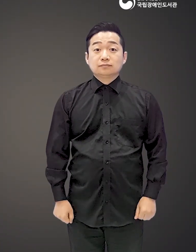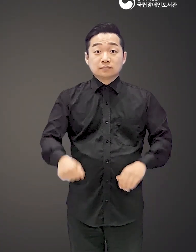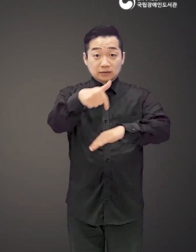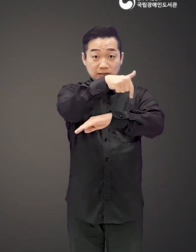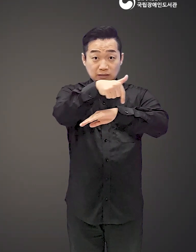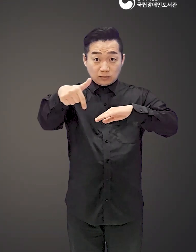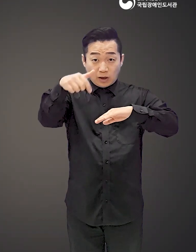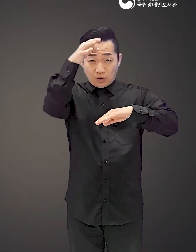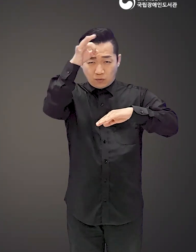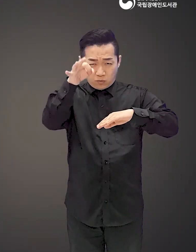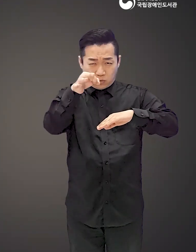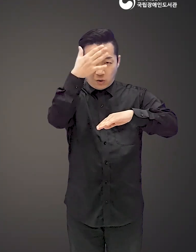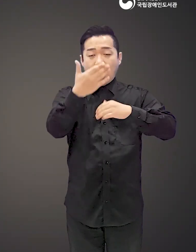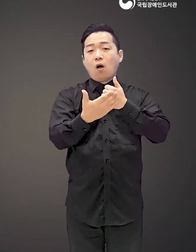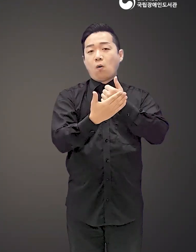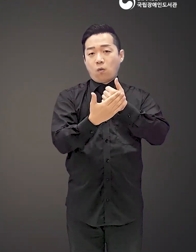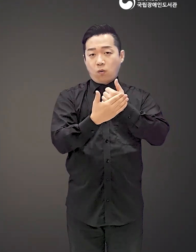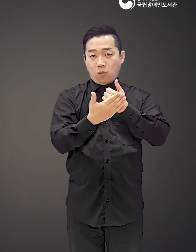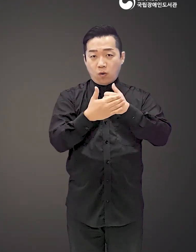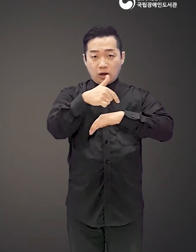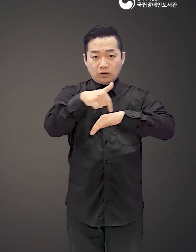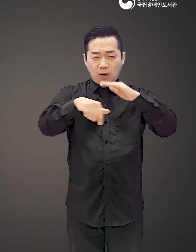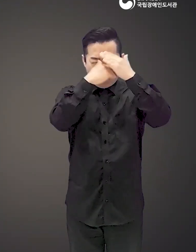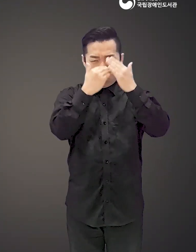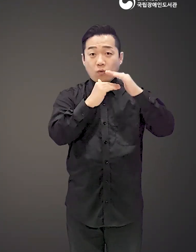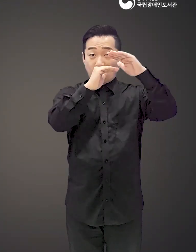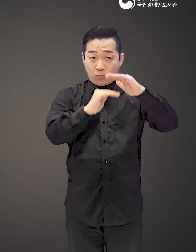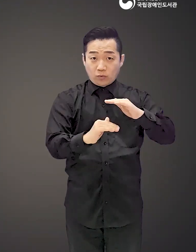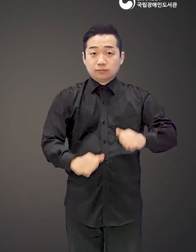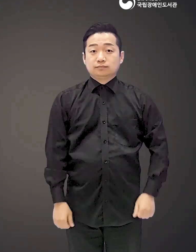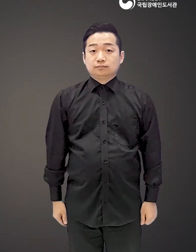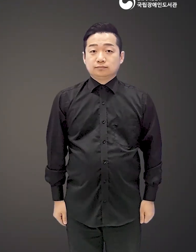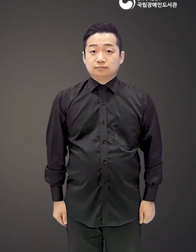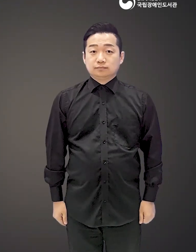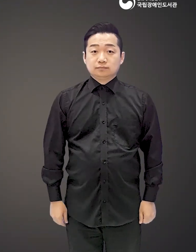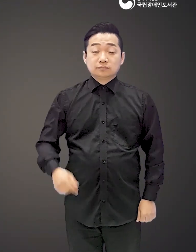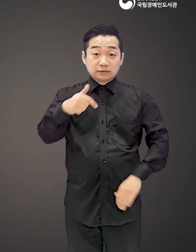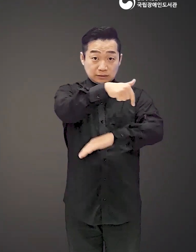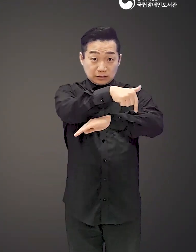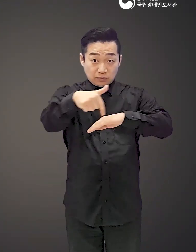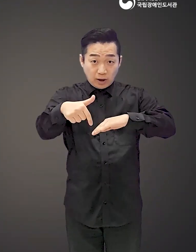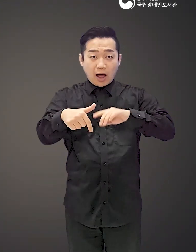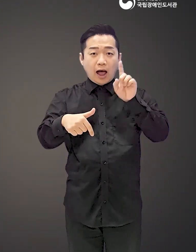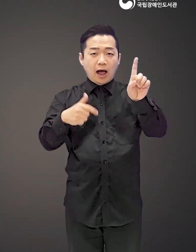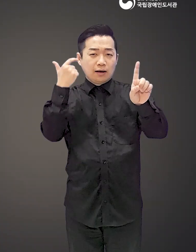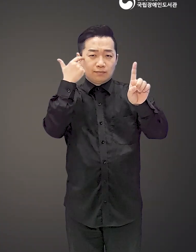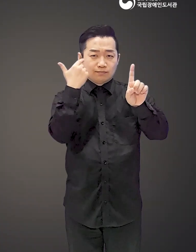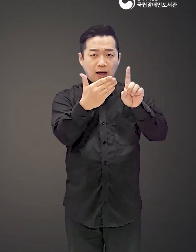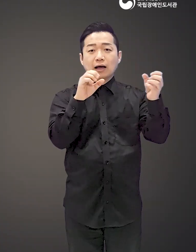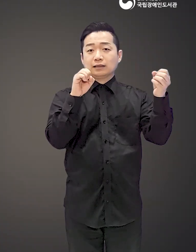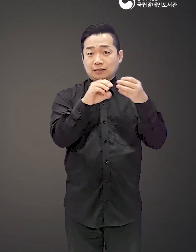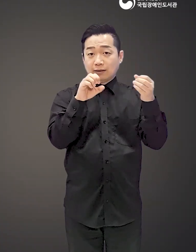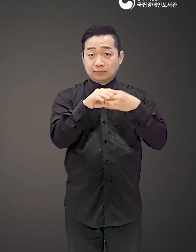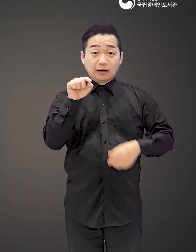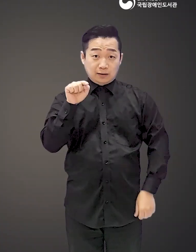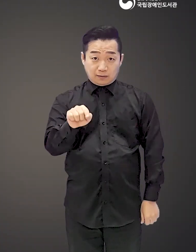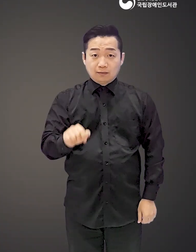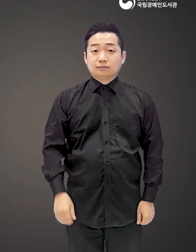기획의 마스터가 되도록 이끄는 기획의 모든 것. 기획은 하나의 질문에 답하는